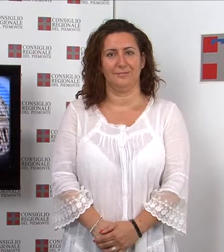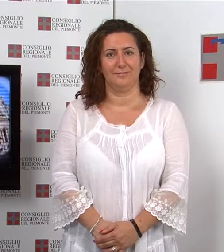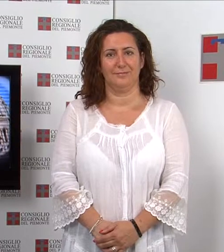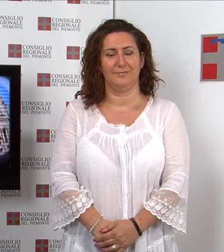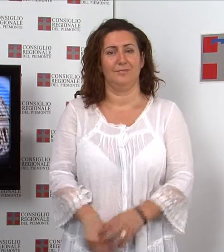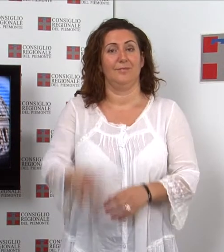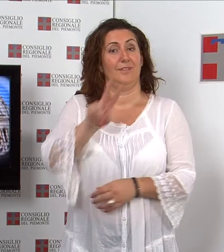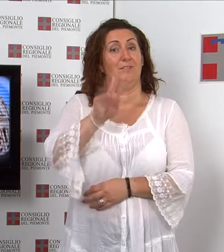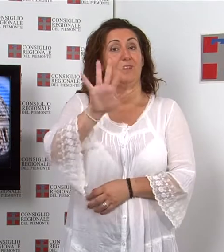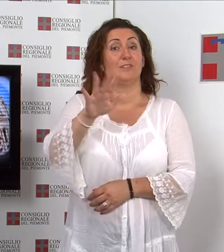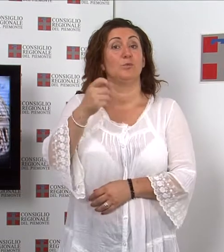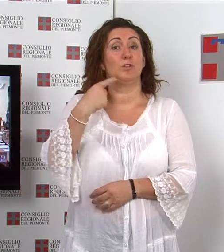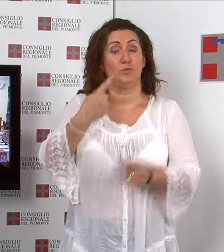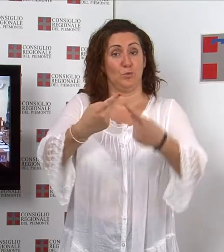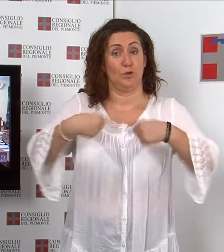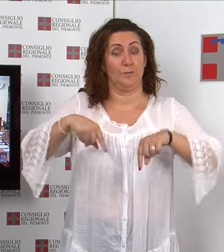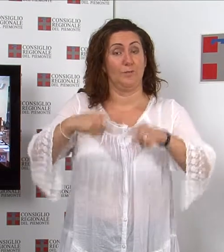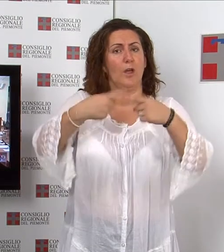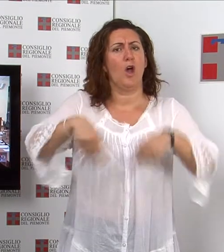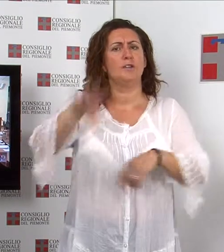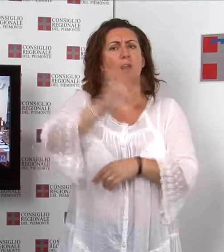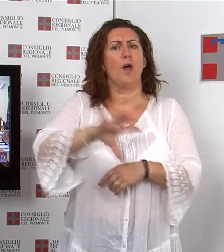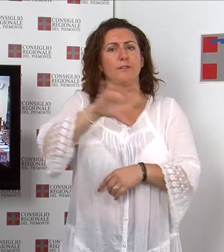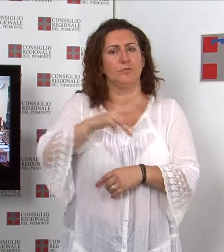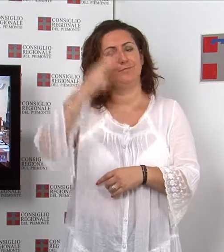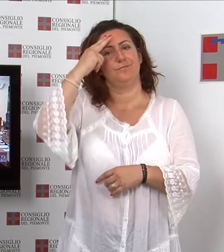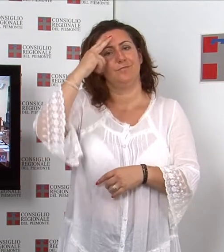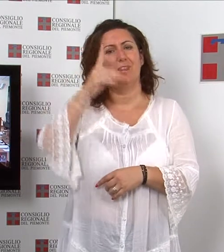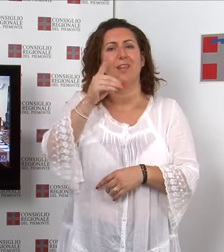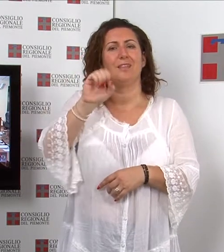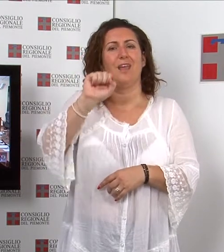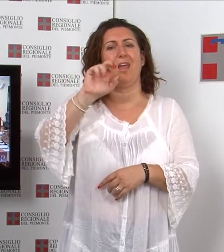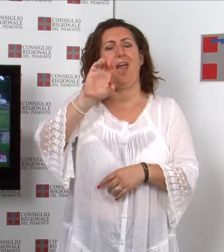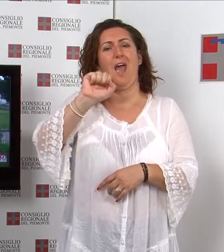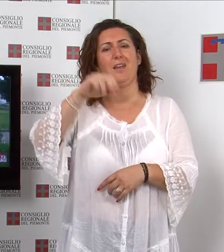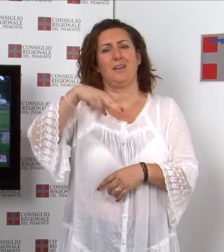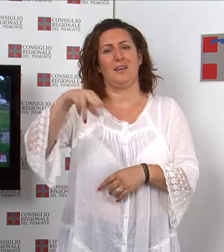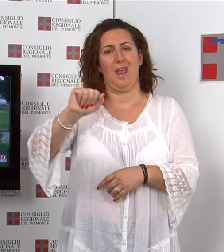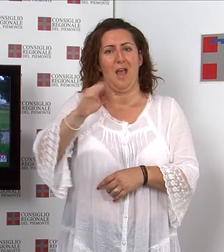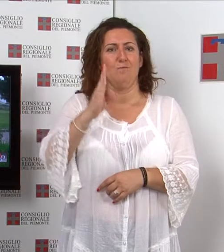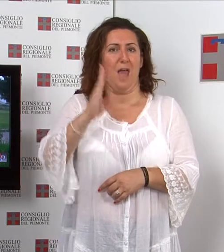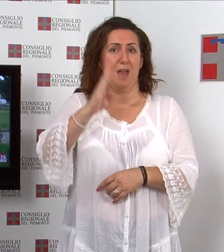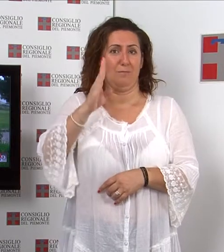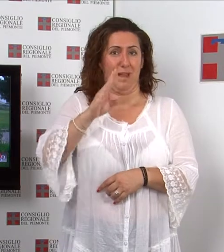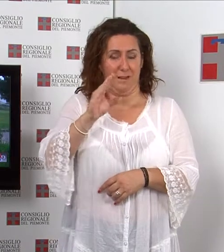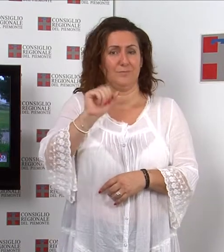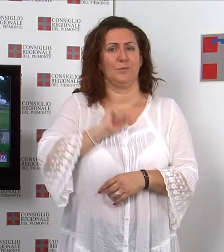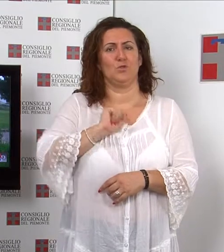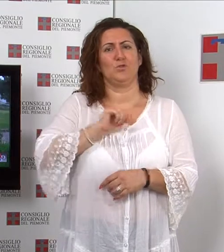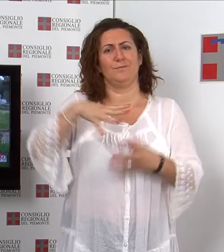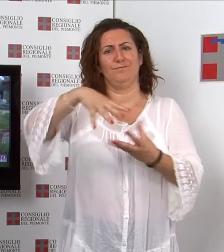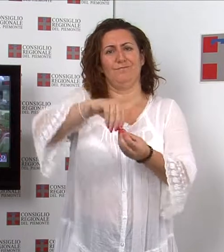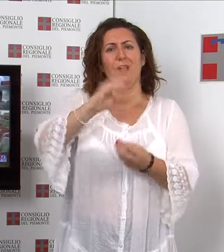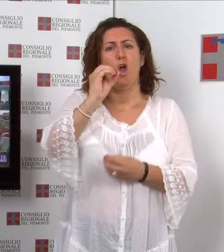la seduta del 25 giugno. Il Consiglio regionale ha ricordato Barbara De Anna, funzionario dell'Organizzazione Internazionale per le